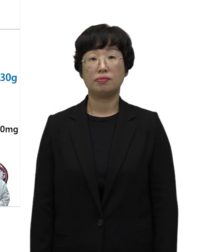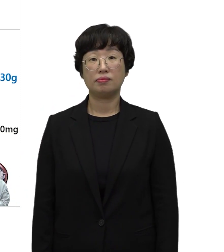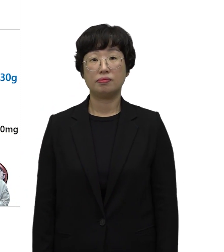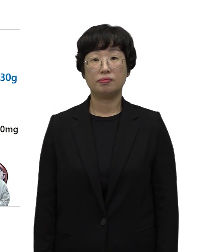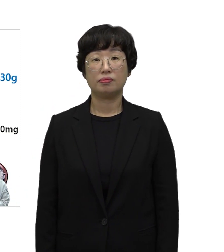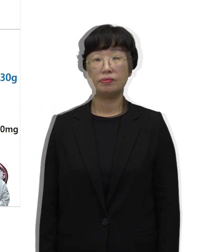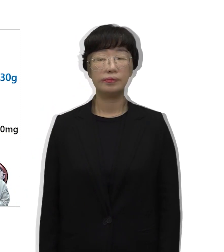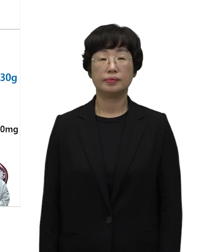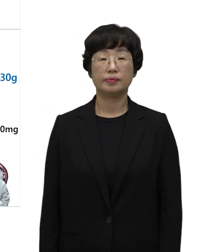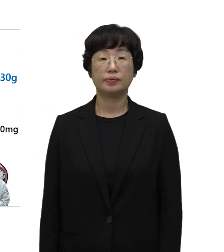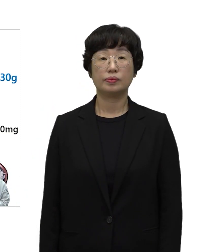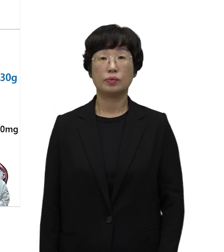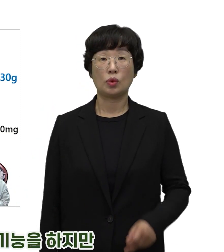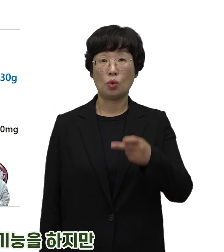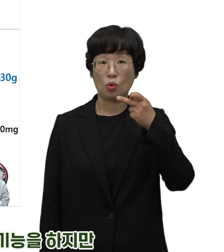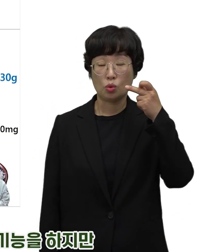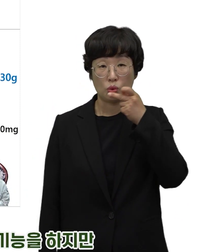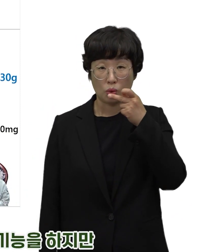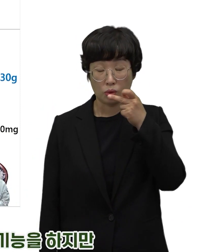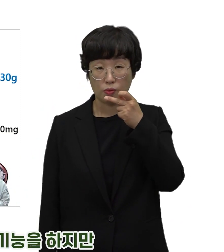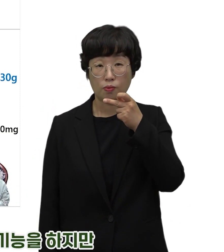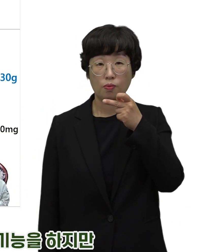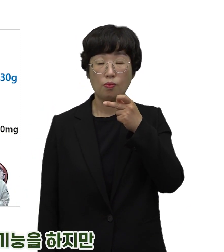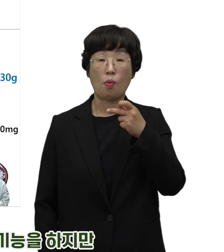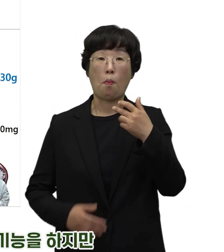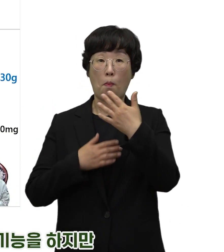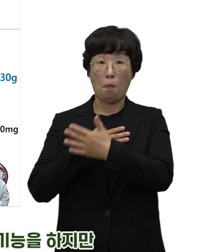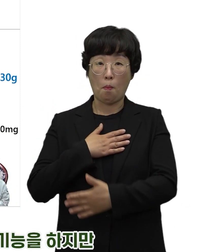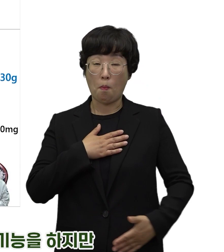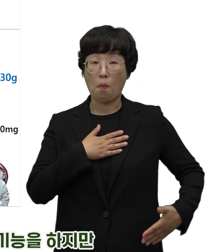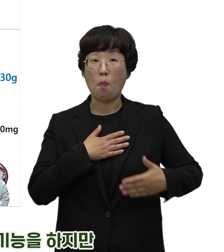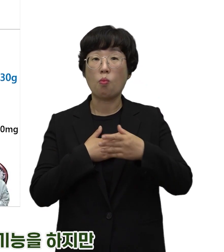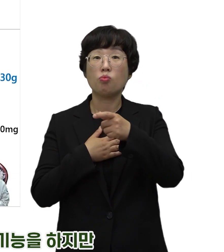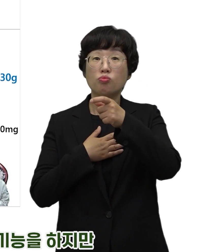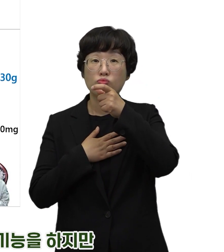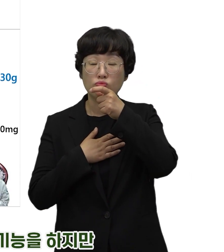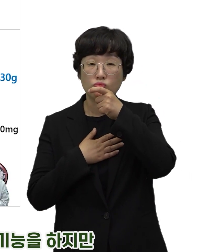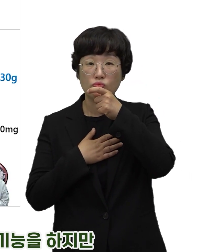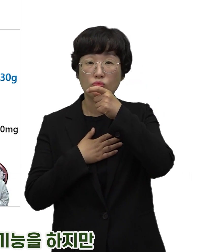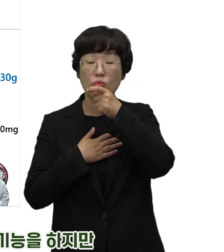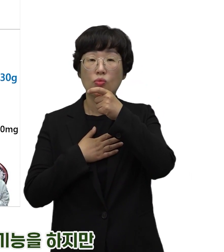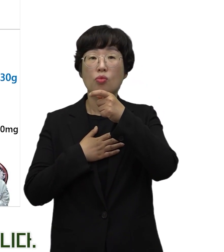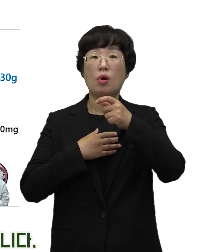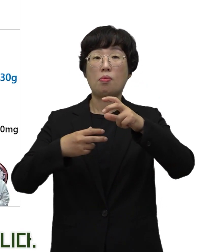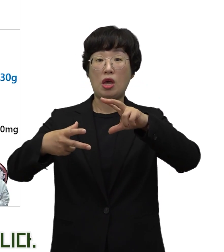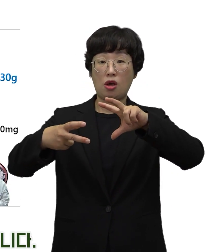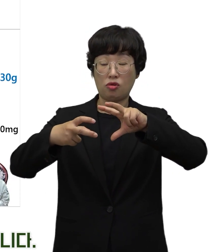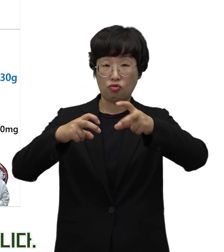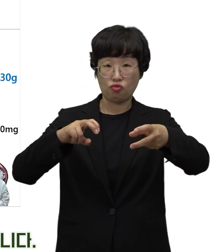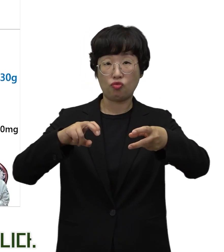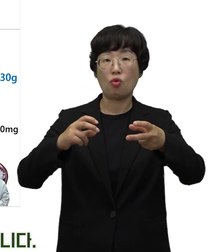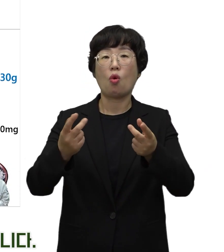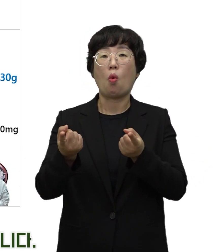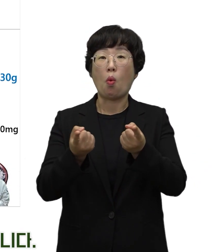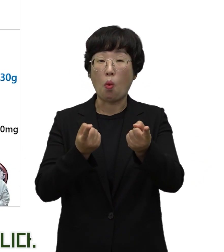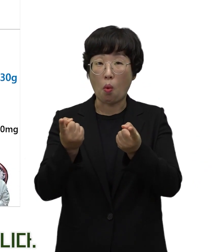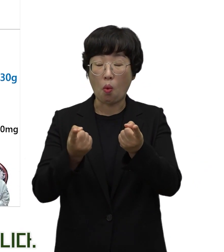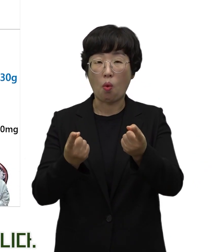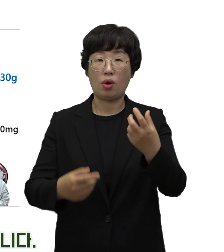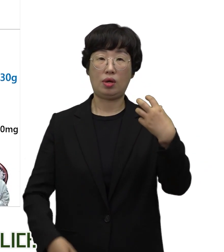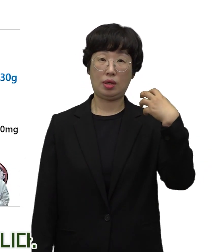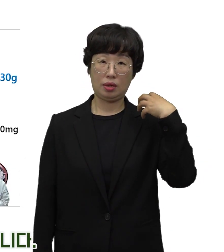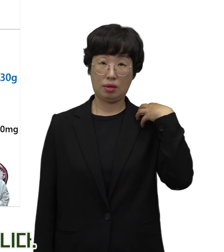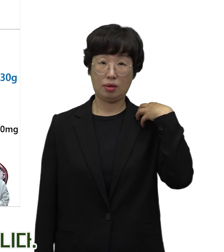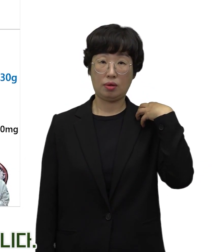소금 속에 들어있는 나트륨은 체액이나 근육을 조절하는 중요한 기능을 하지만 과잉 섭취했을 때